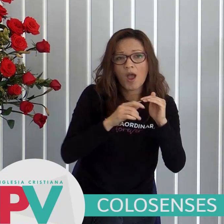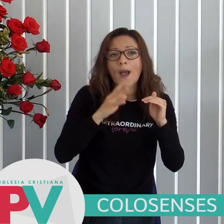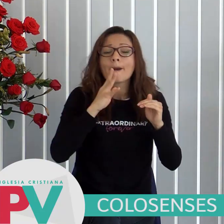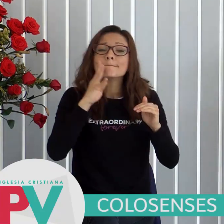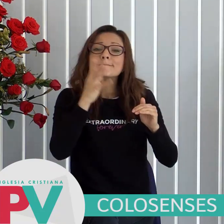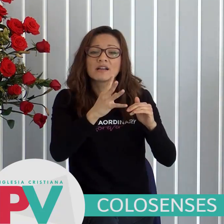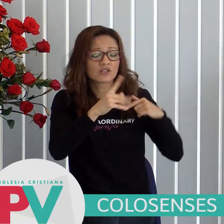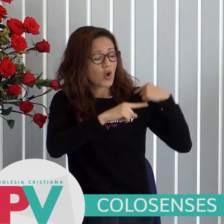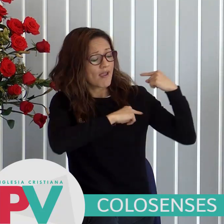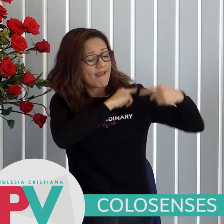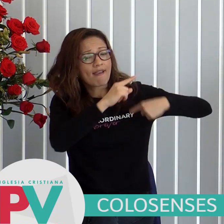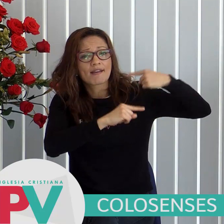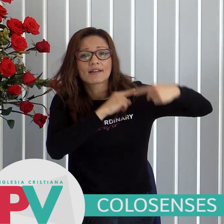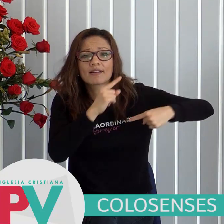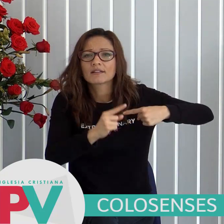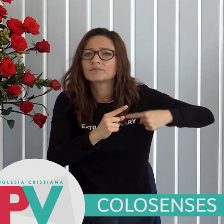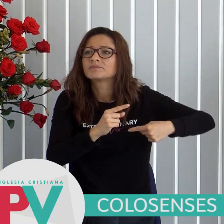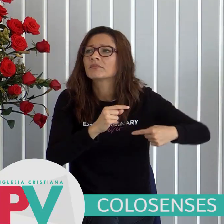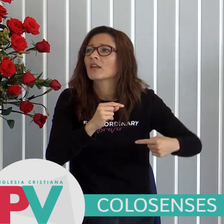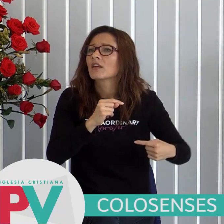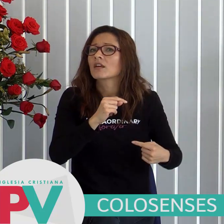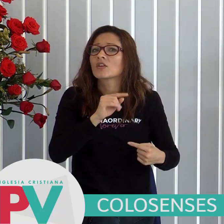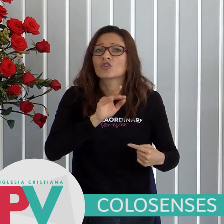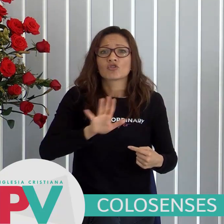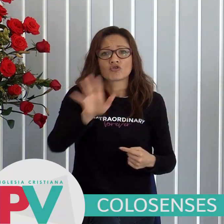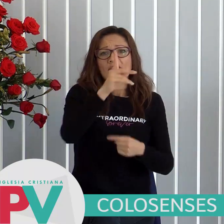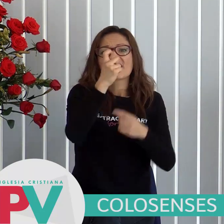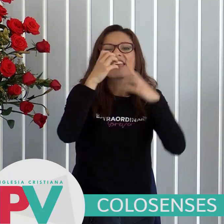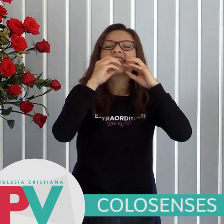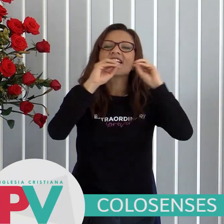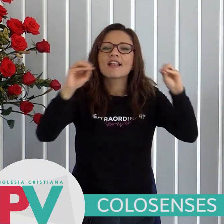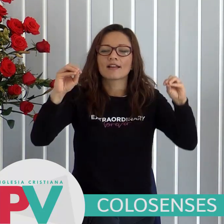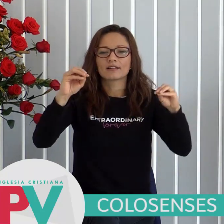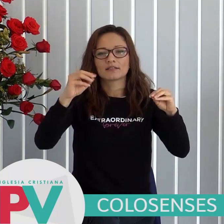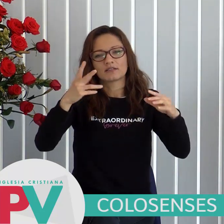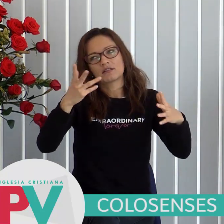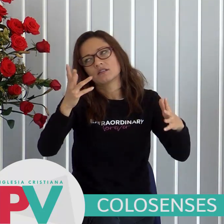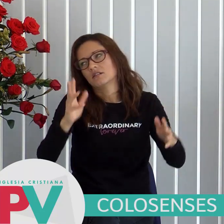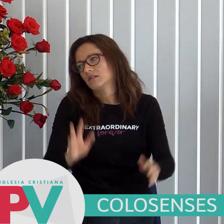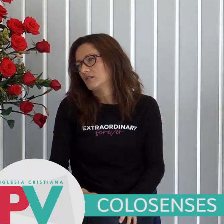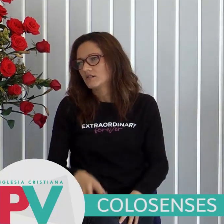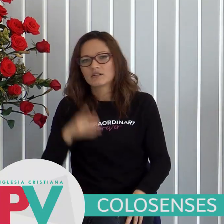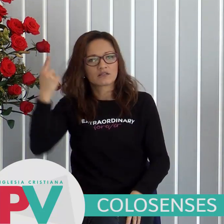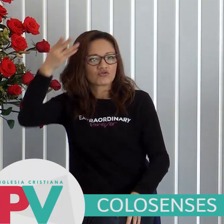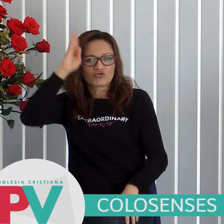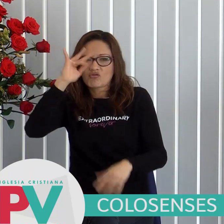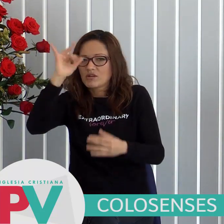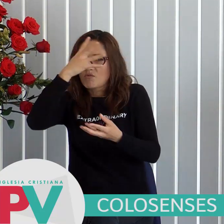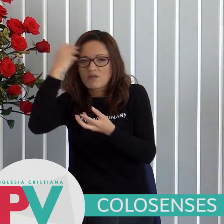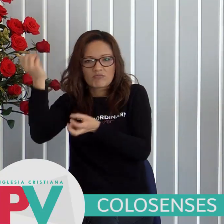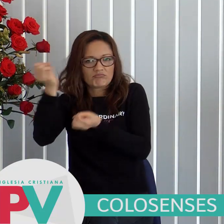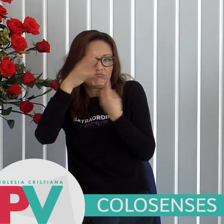maldiciones generacionales y lo que usted no ha declarado, ay viejo,